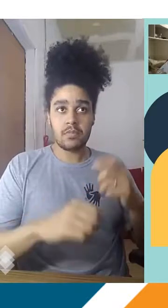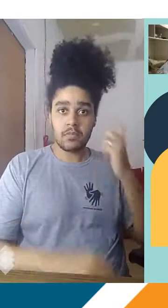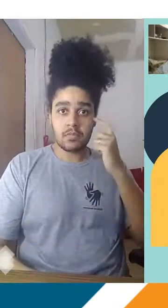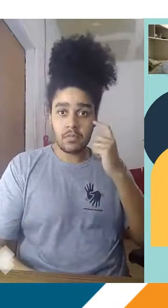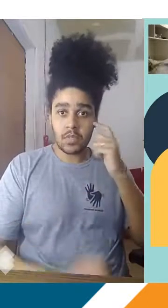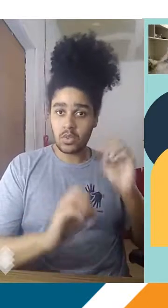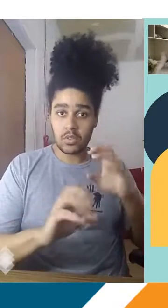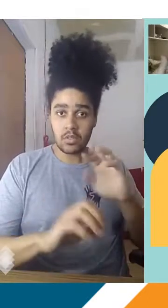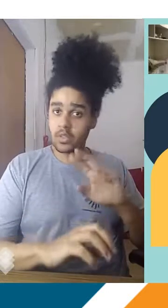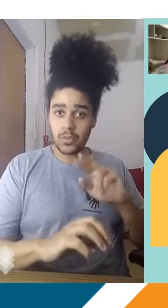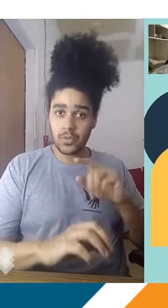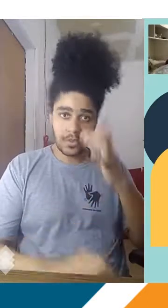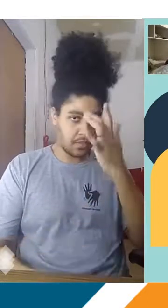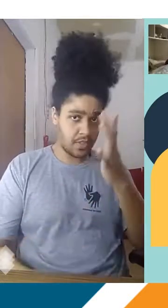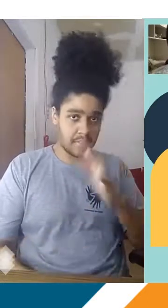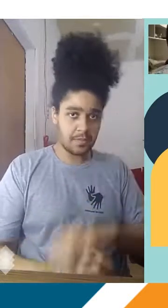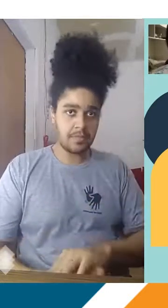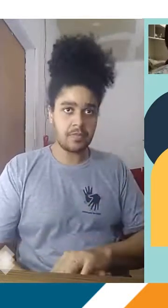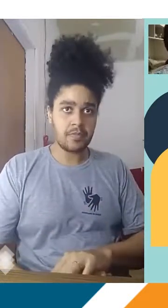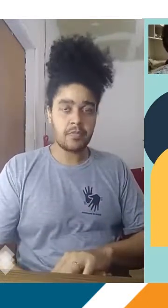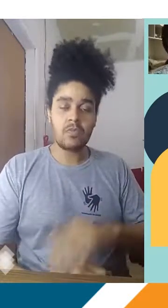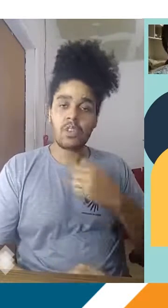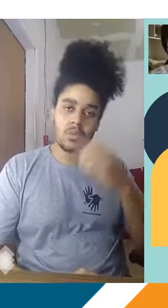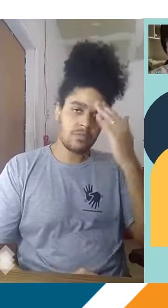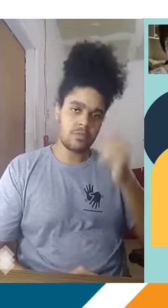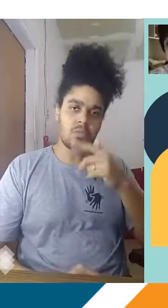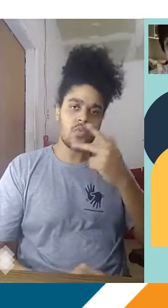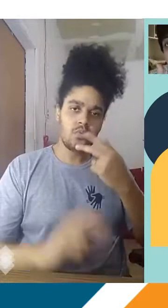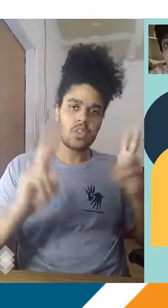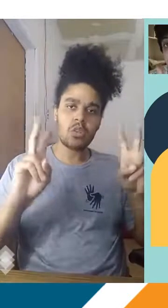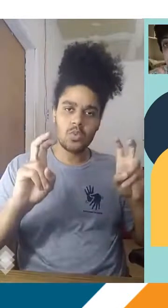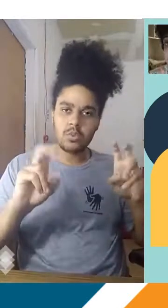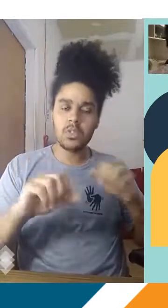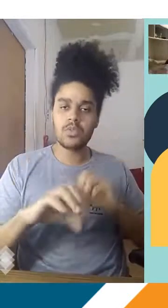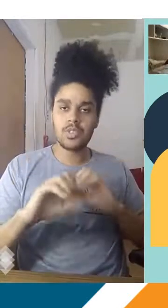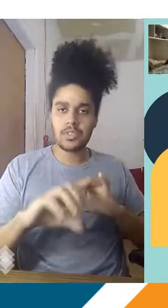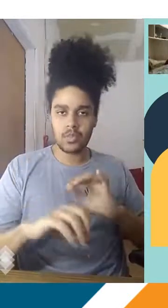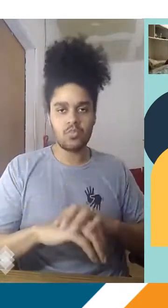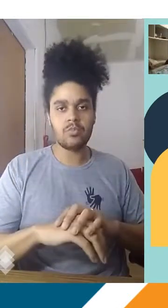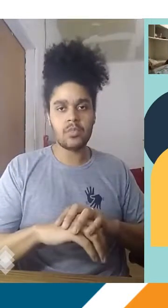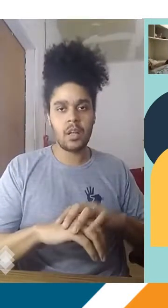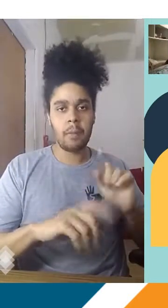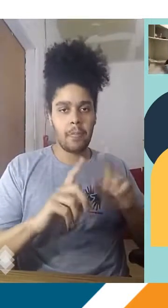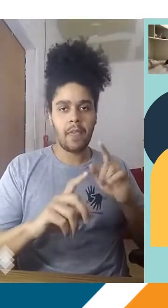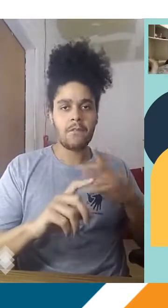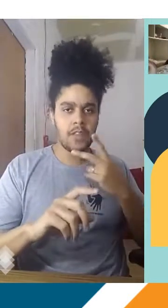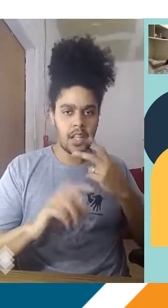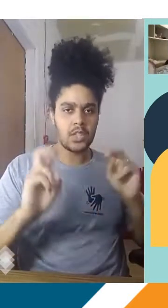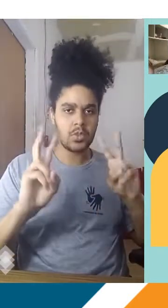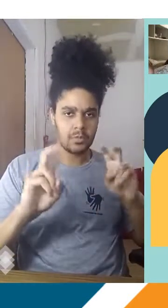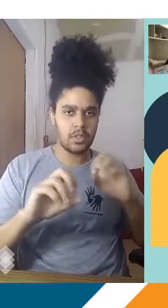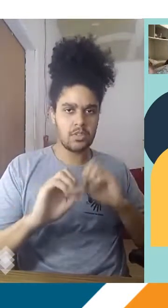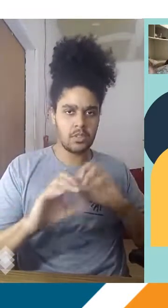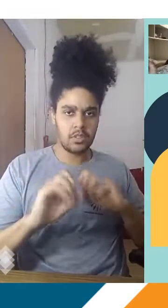contextualização. Primeiro eu digo que pensar a educação não é fácil introduzindo o meu tema. Eu sei que eu vou falar de educação, ainda não especifiquei que é científica,